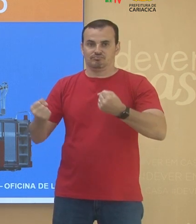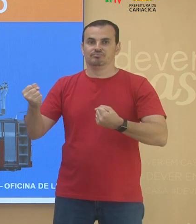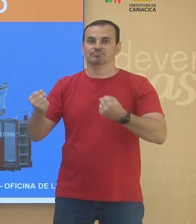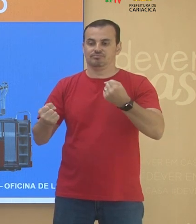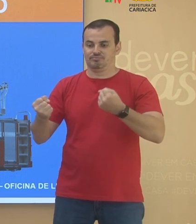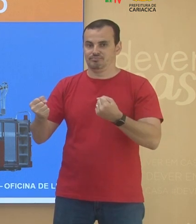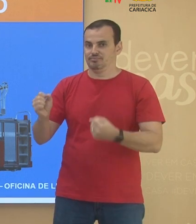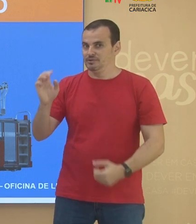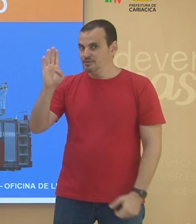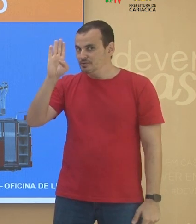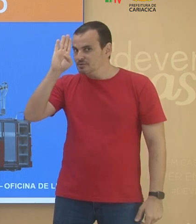Carro de bombeiro.